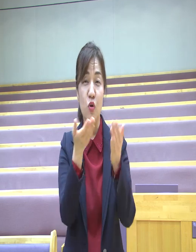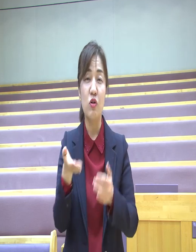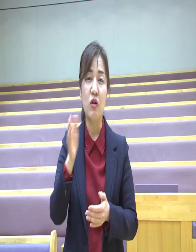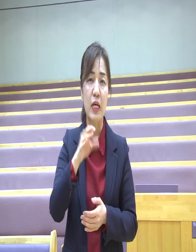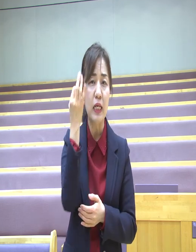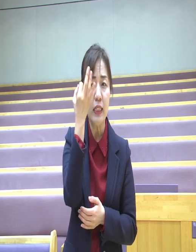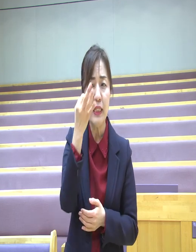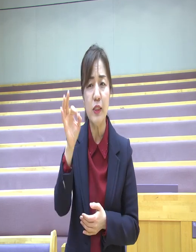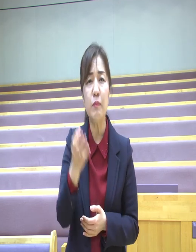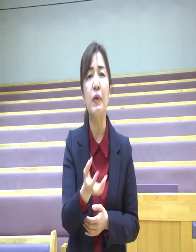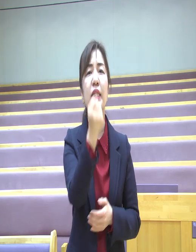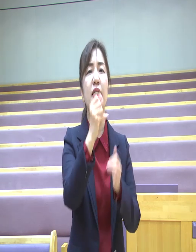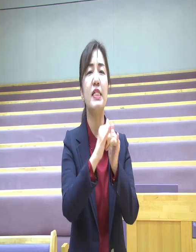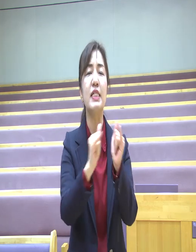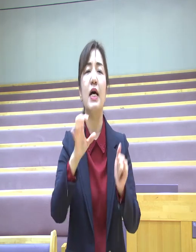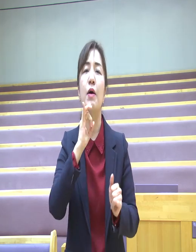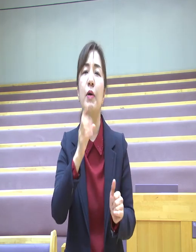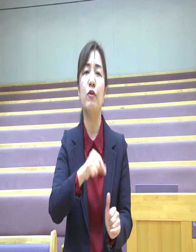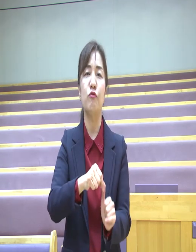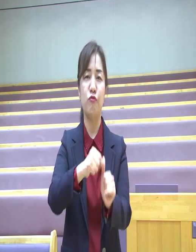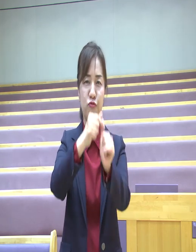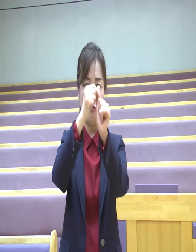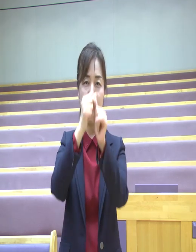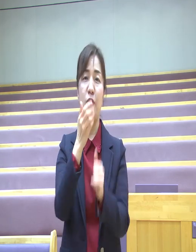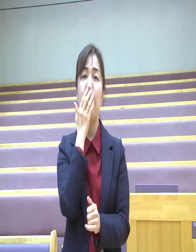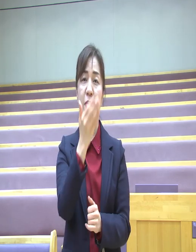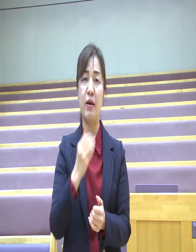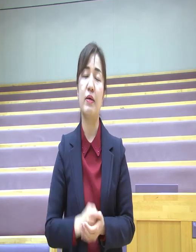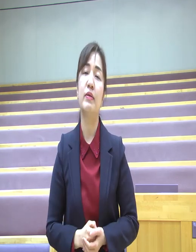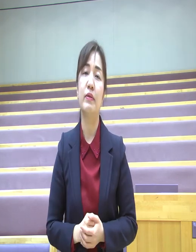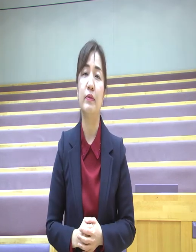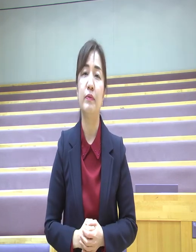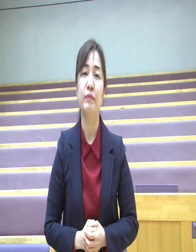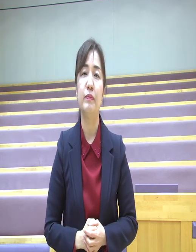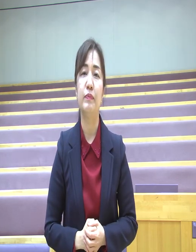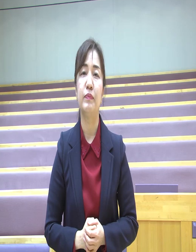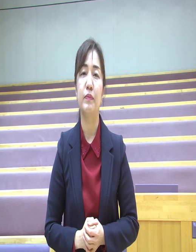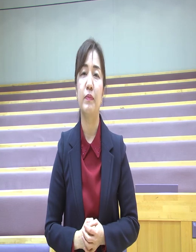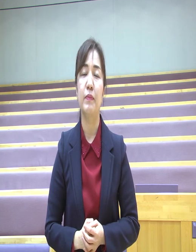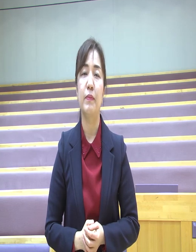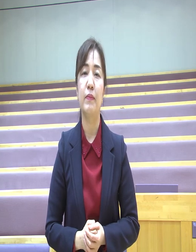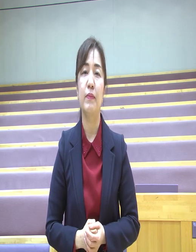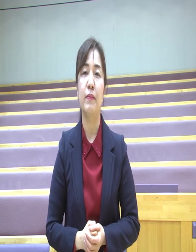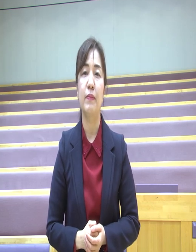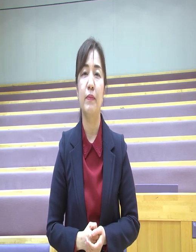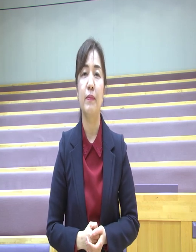믿고 인정하는 자에게만 그 효력이 발휘되어진다는 사실입니다.